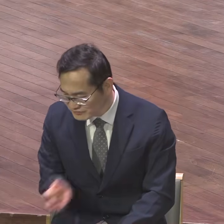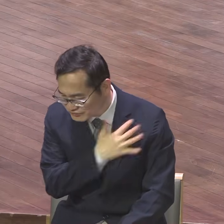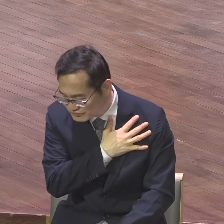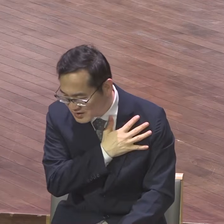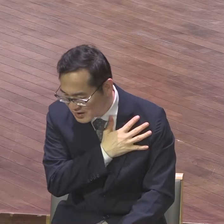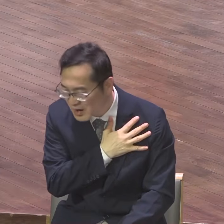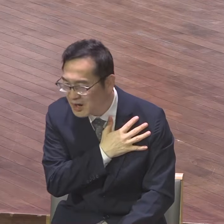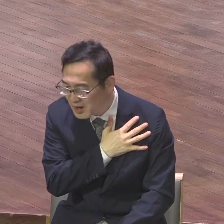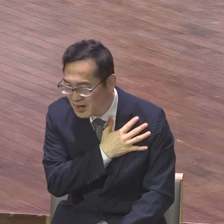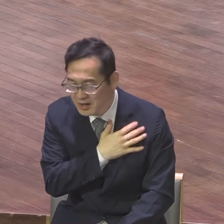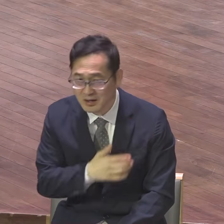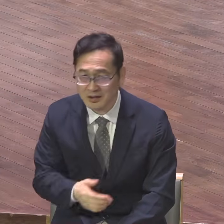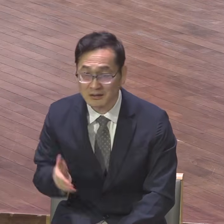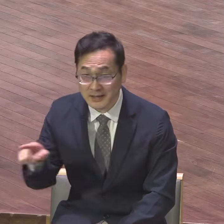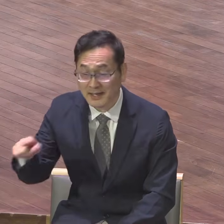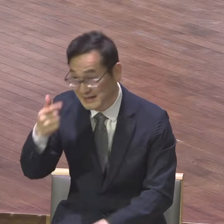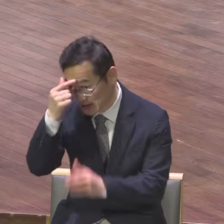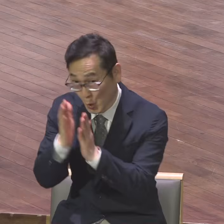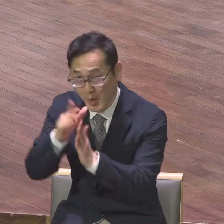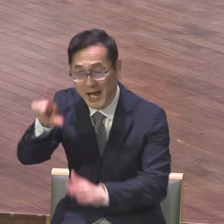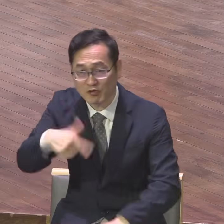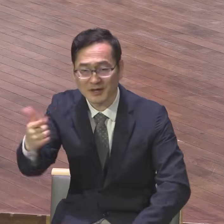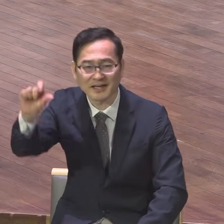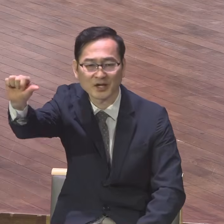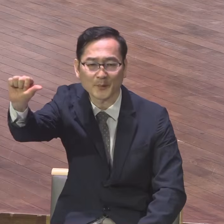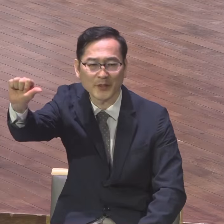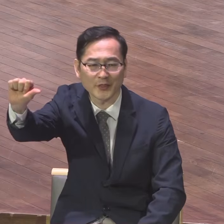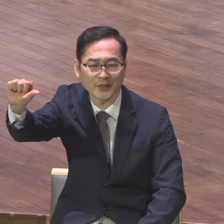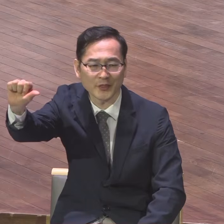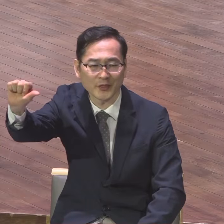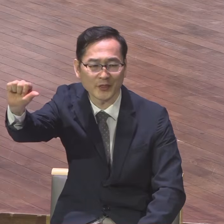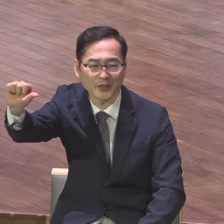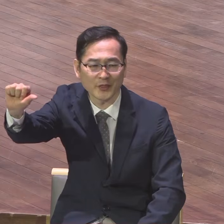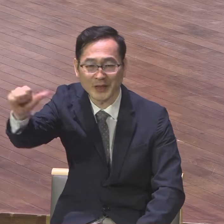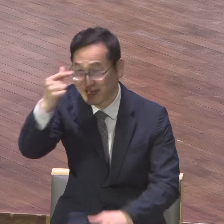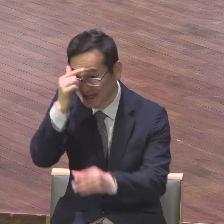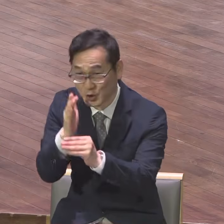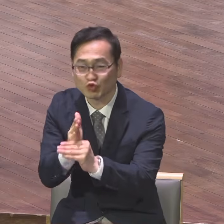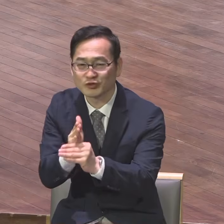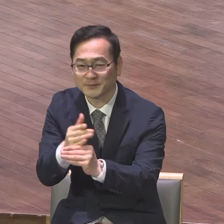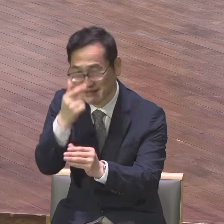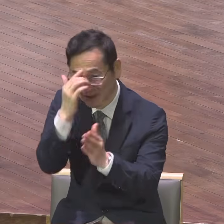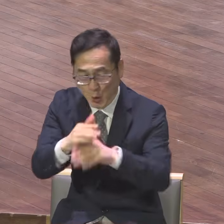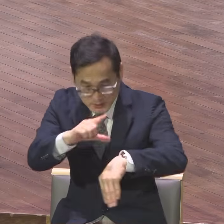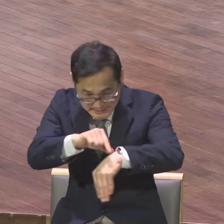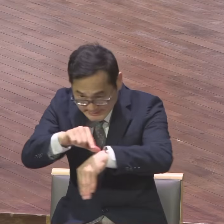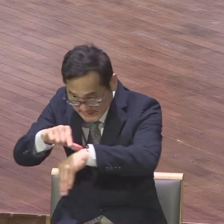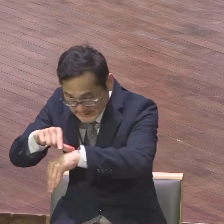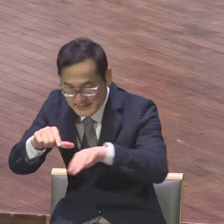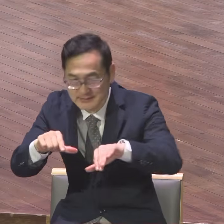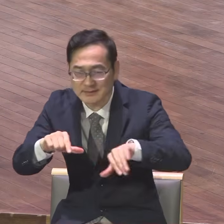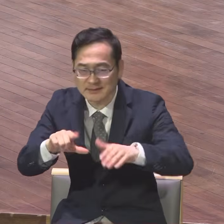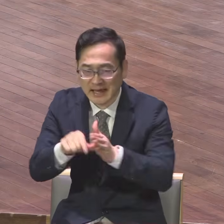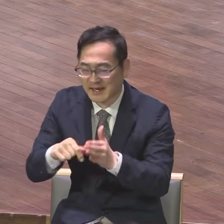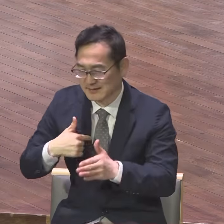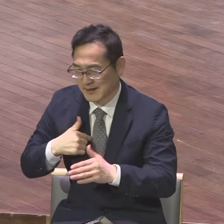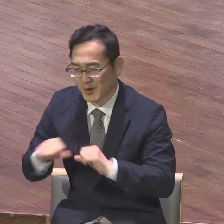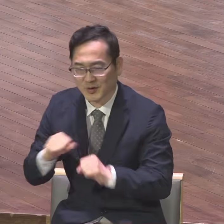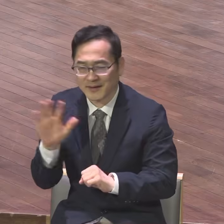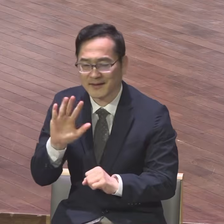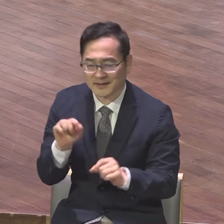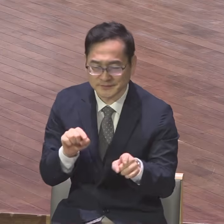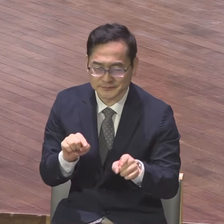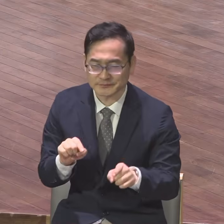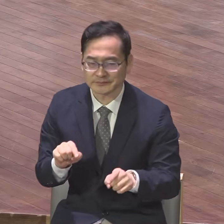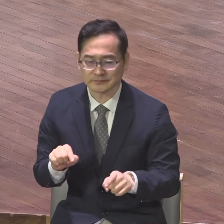그런데 기도를 하루에 5번 하는데 모든 스케줄은 기도 시간을 피해서 다 잡고 모든 말을